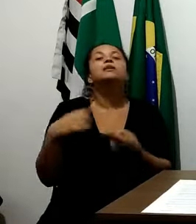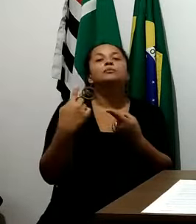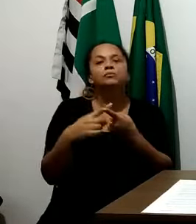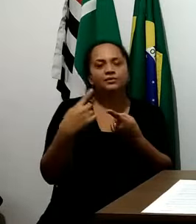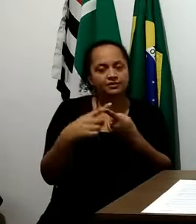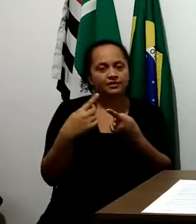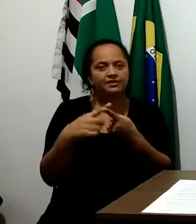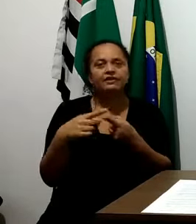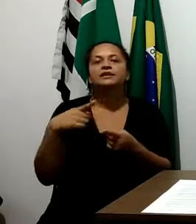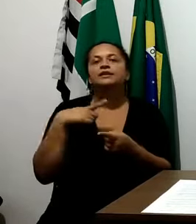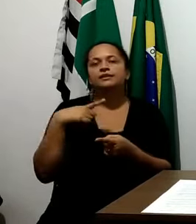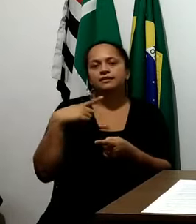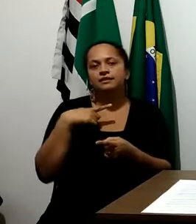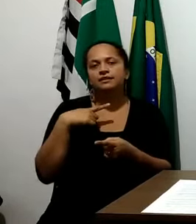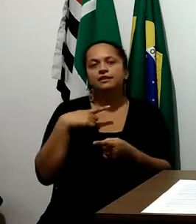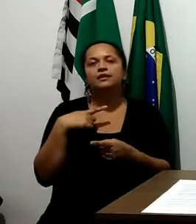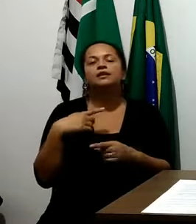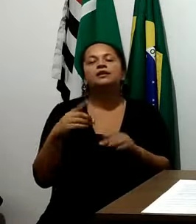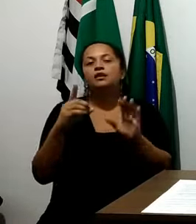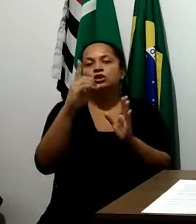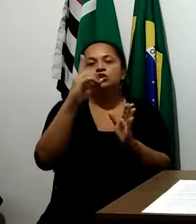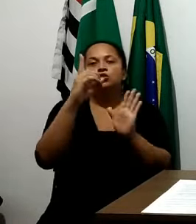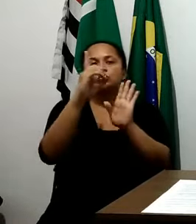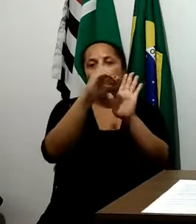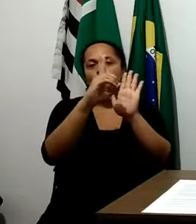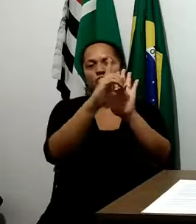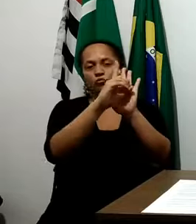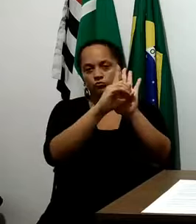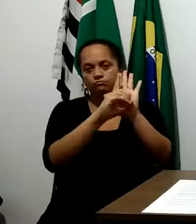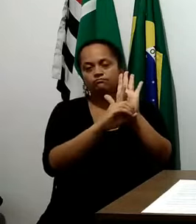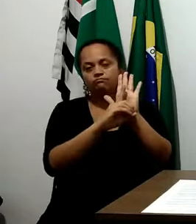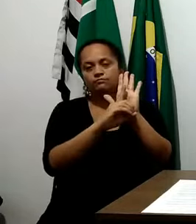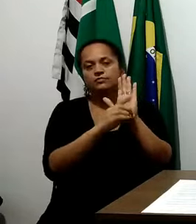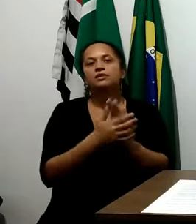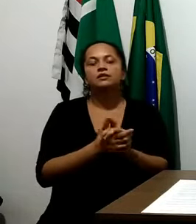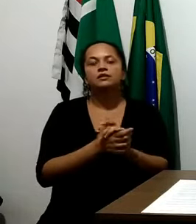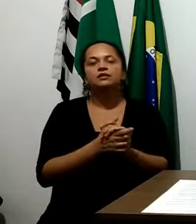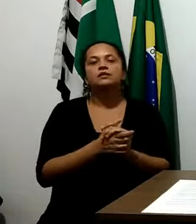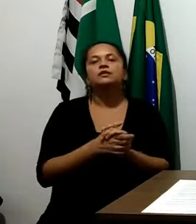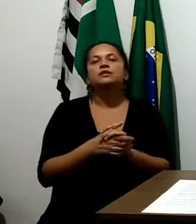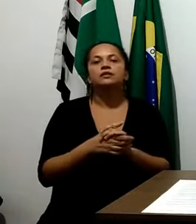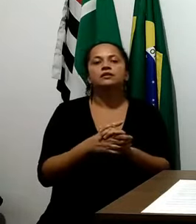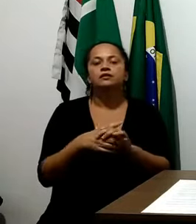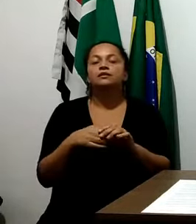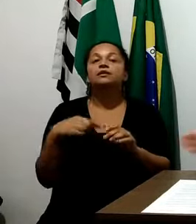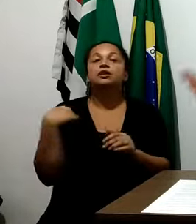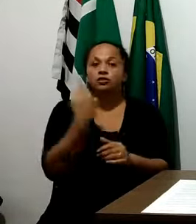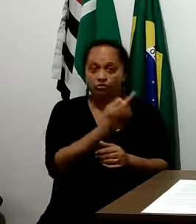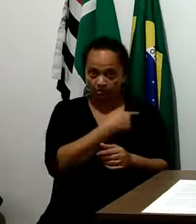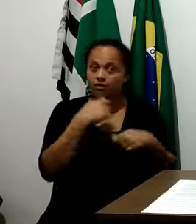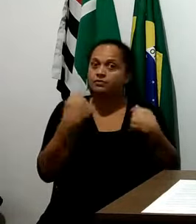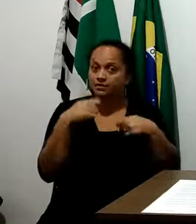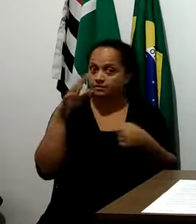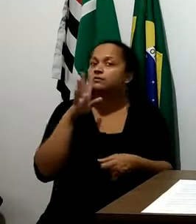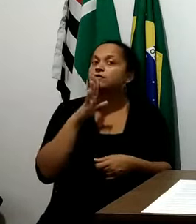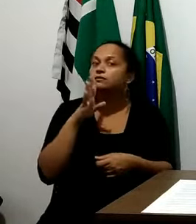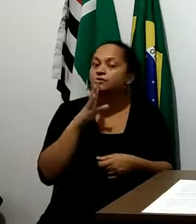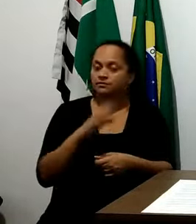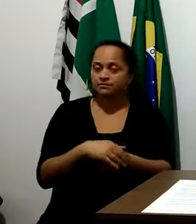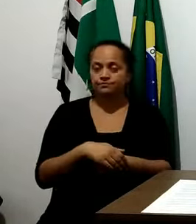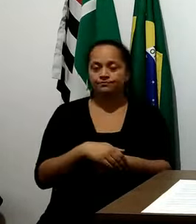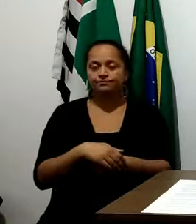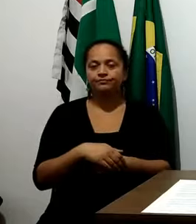que tomar muito cuidado e nos posicionar de uma forma correta no que diz a palavra. Vamos voltar lá para